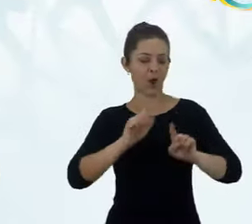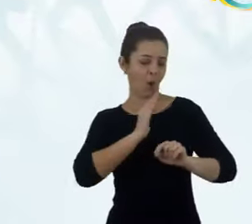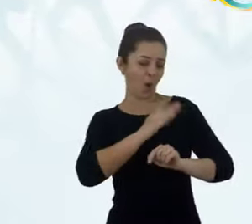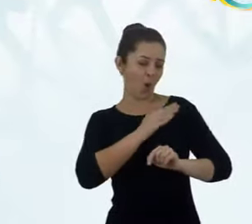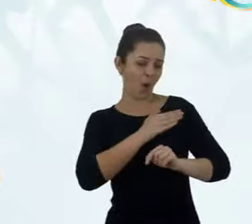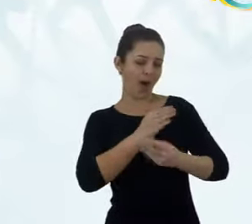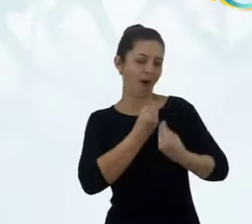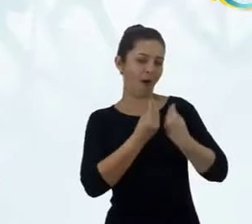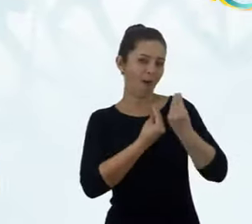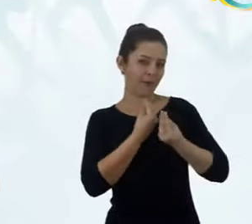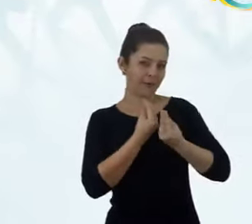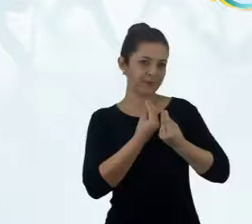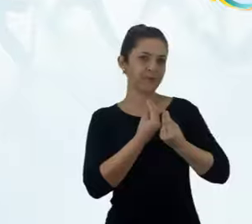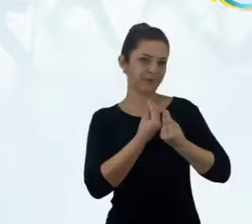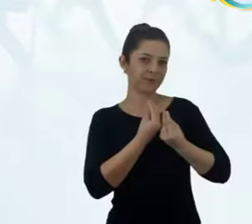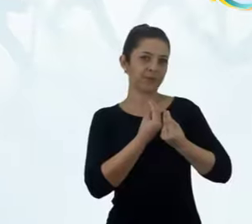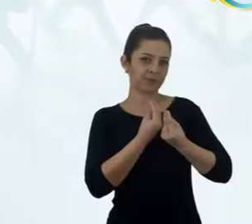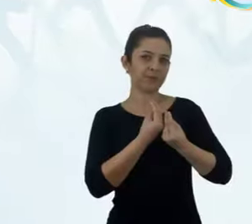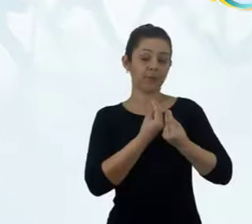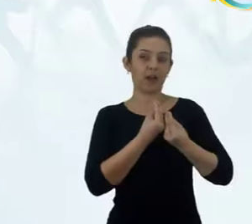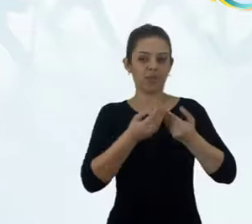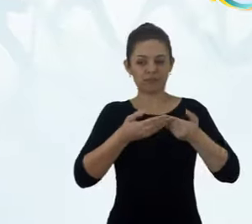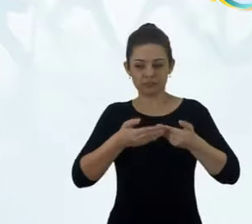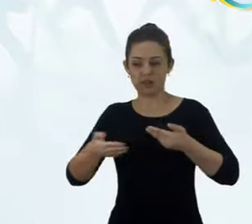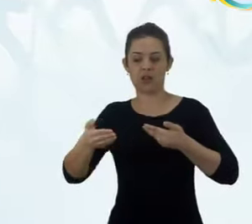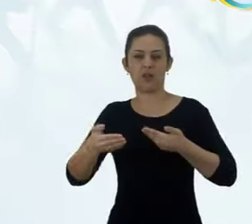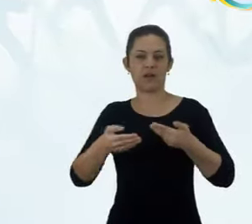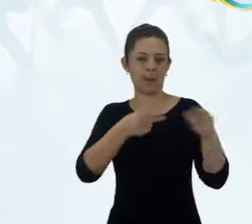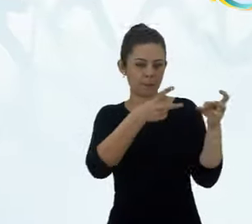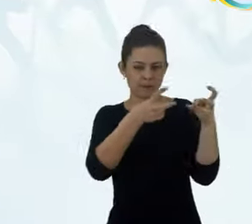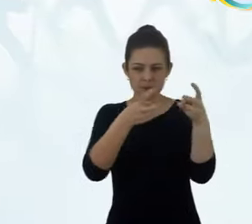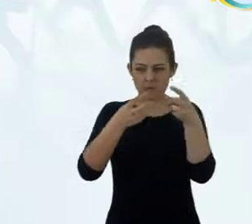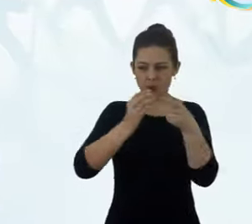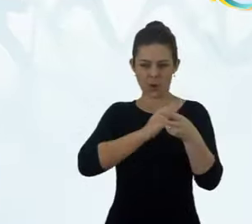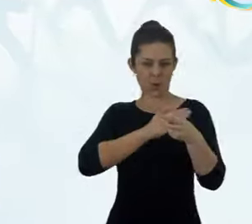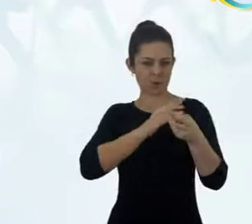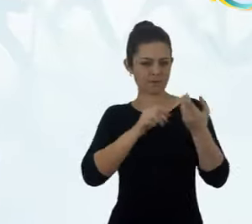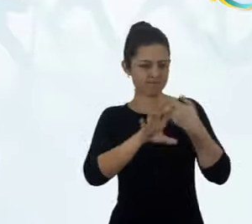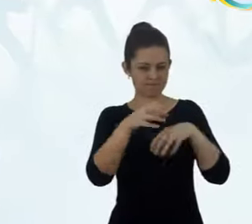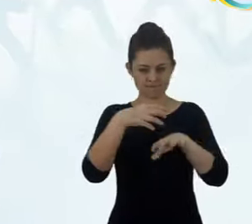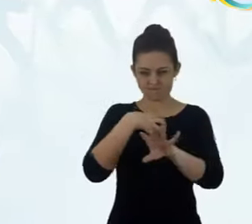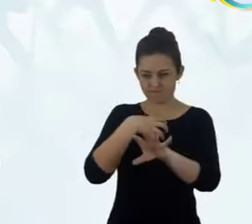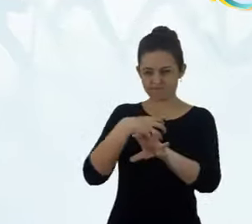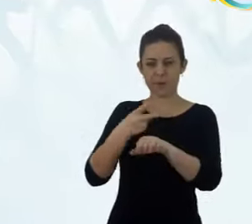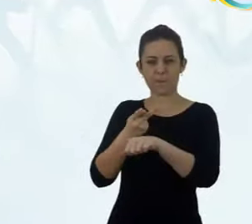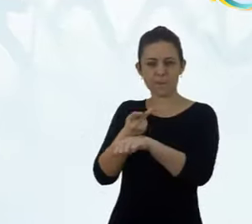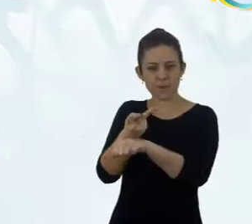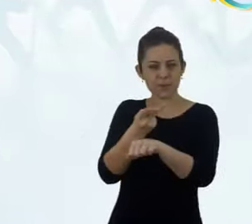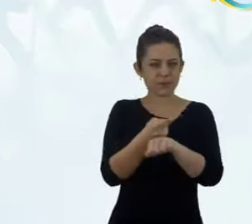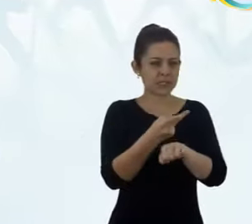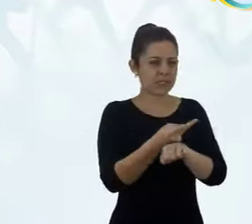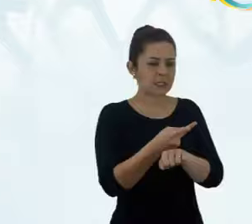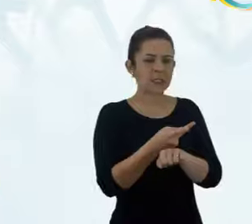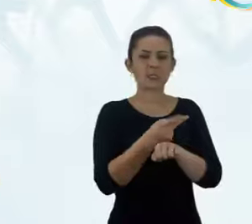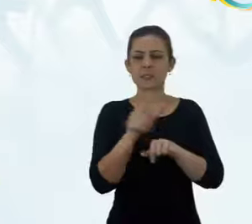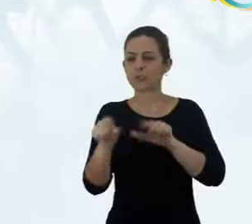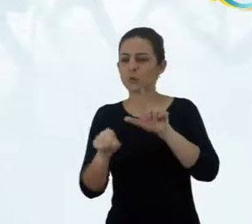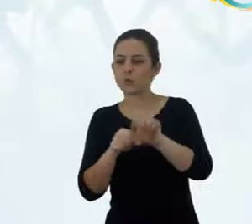o tamanho do seu coração. A partir do momento que a gente começa a enxergar o outro e valoriza o outro e